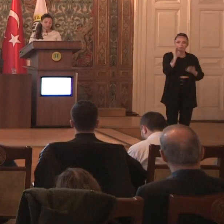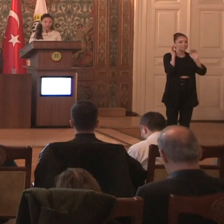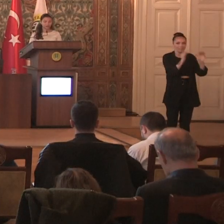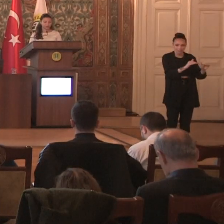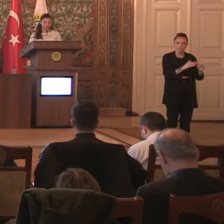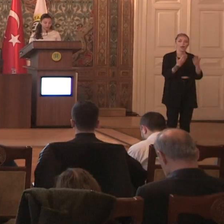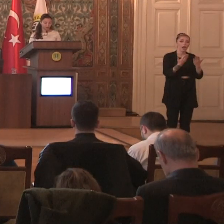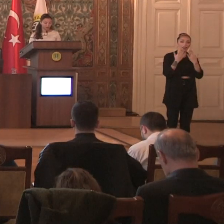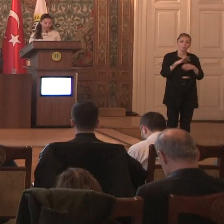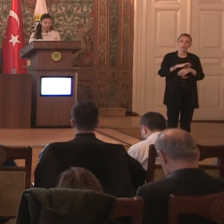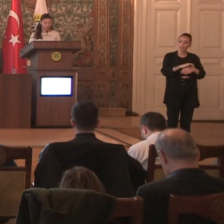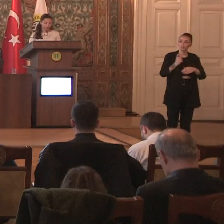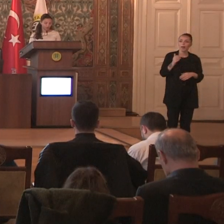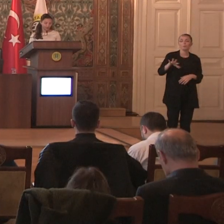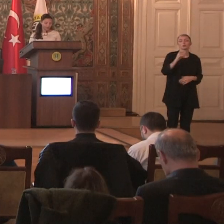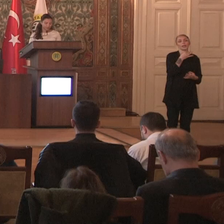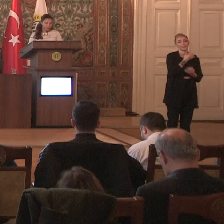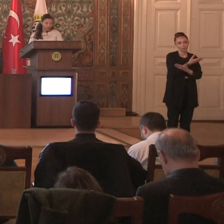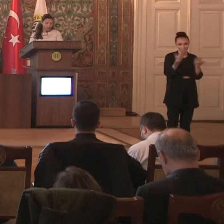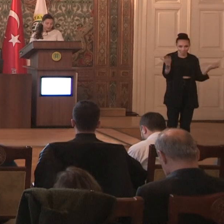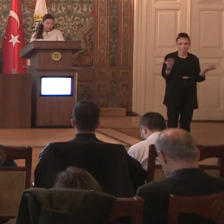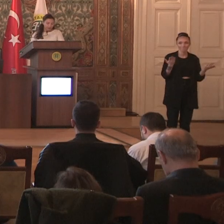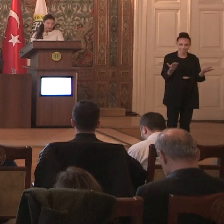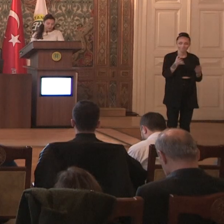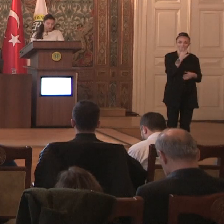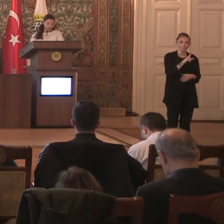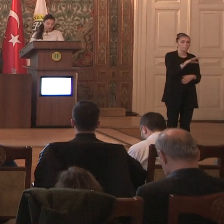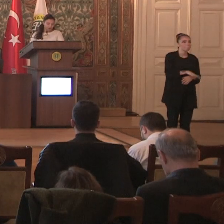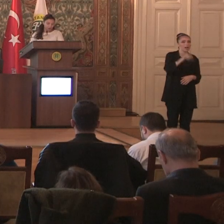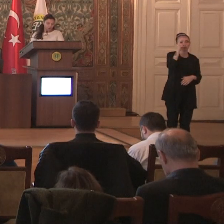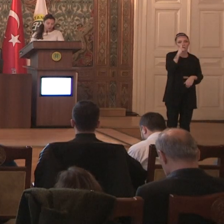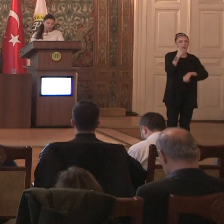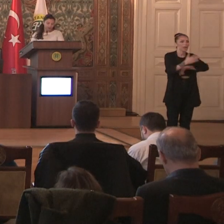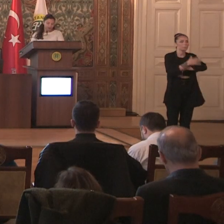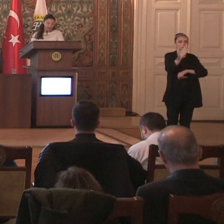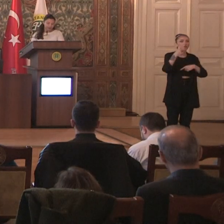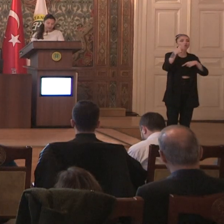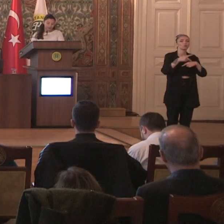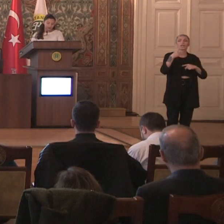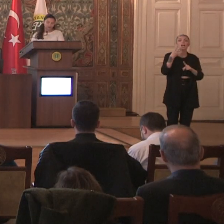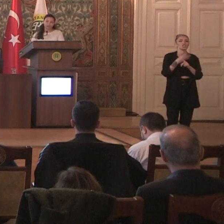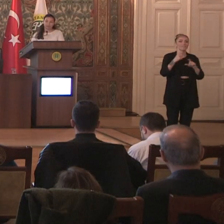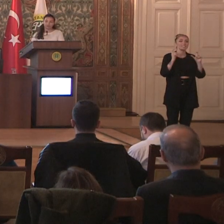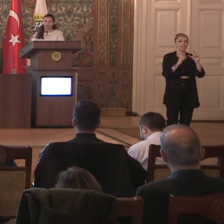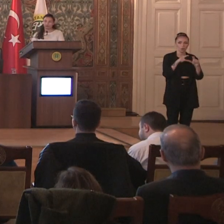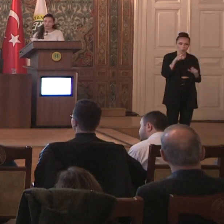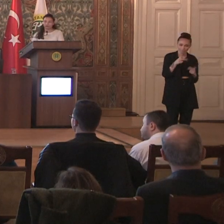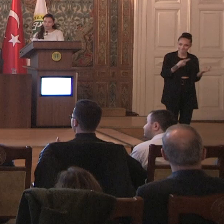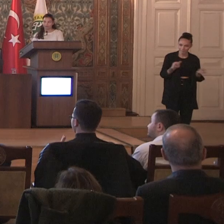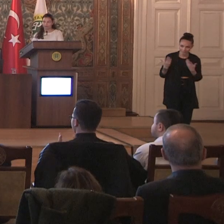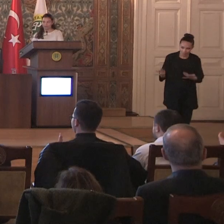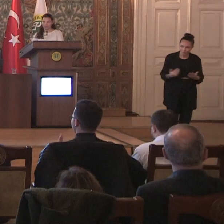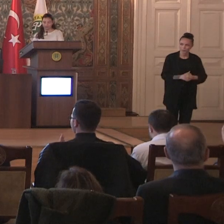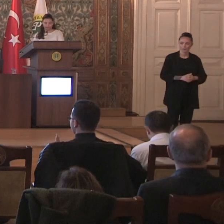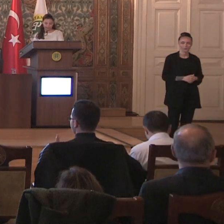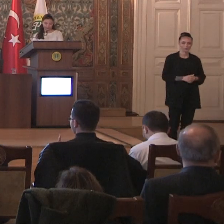akademik danışmanlarımıza teşekkürlerimi sunmak üzere Merkez Müdür Yardımcımız Zümrüt Ecevit Satı'yı kürsüye davet ediyoruz.